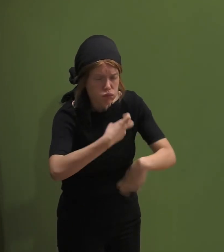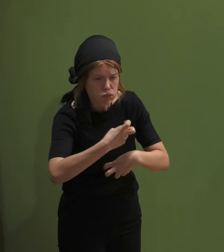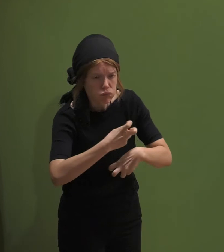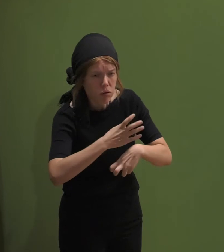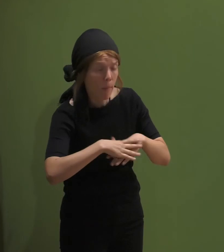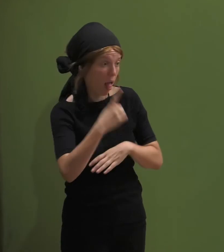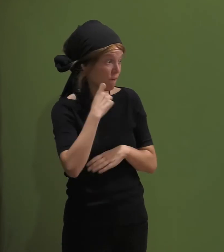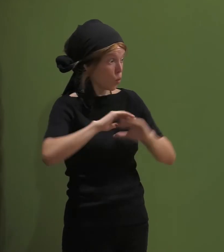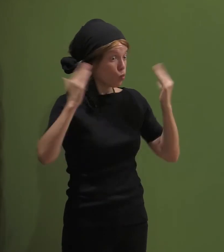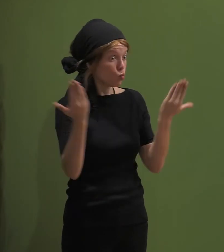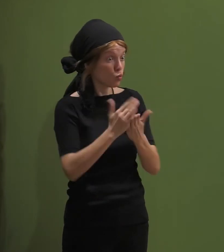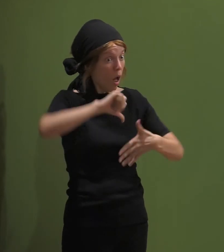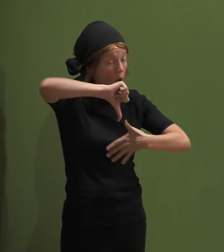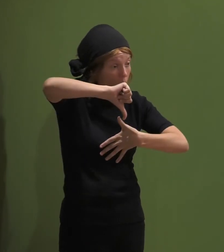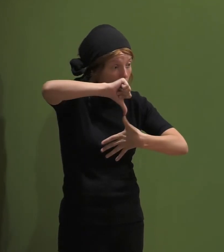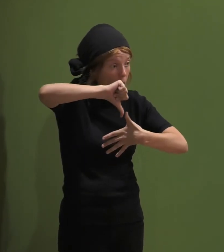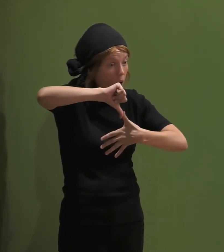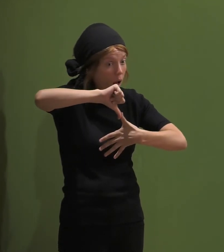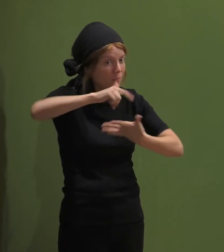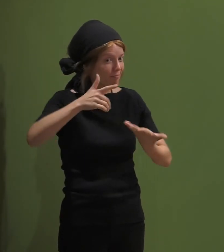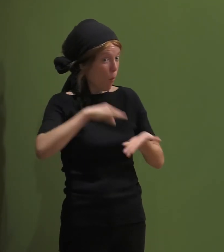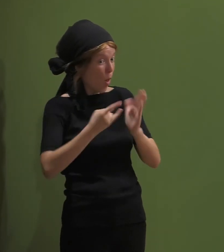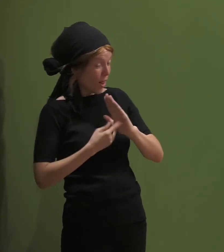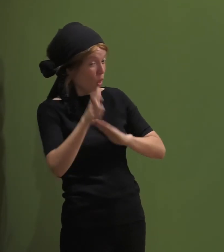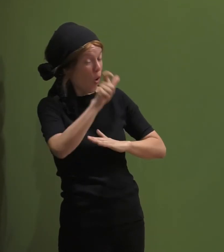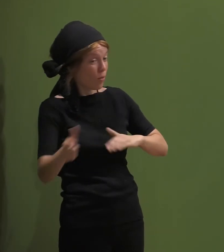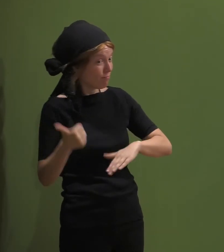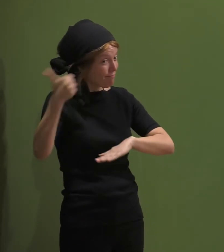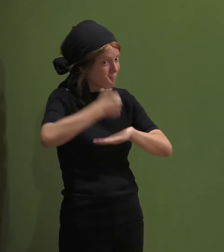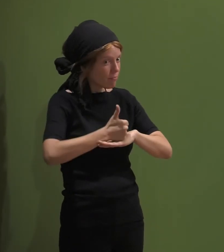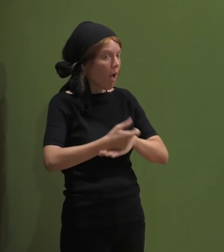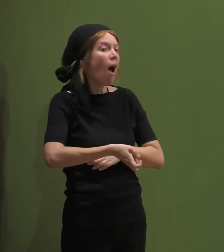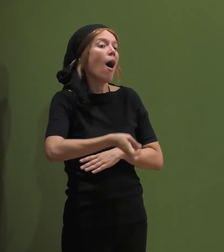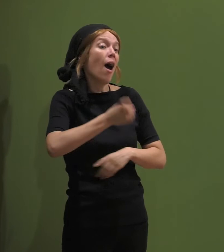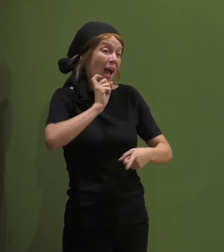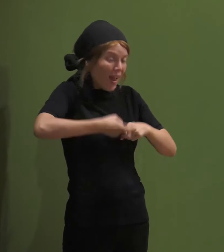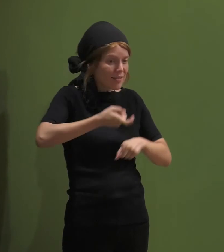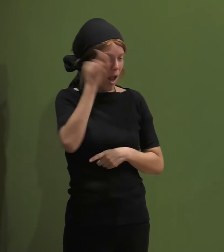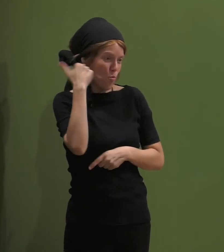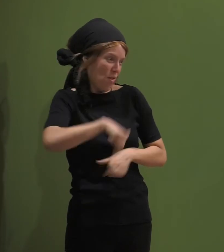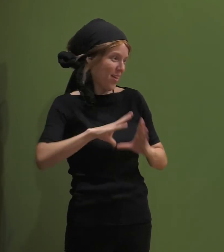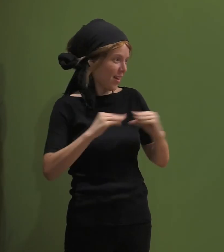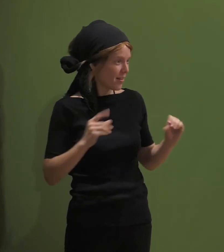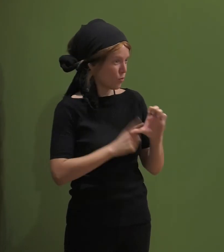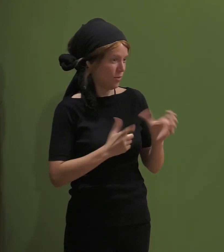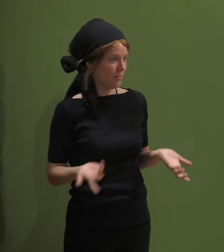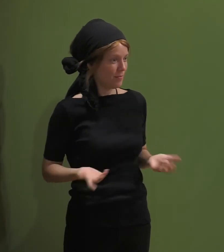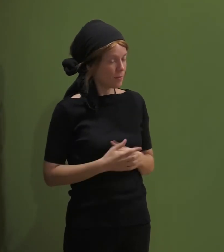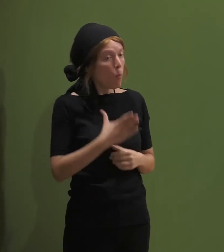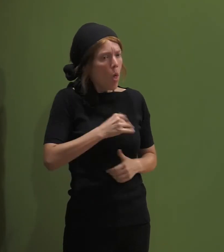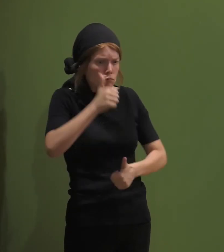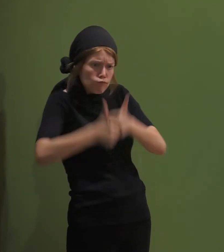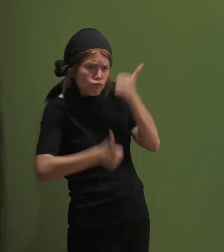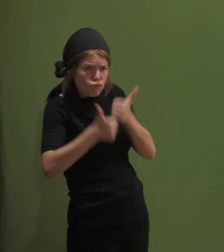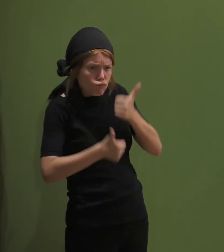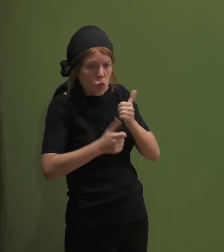para el Banco Mundial en América Latina, resulta que los proyectistas, los ingenieros que allí están son antiguos alumnos de la Universidad de Extremadura, que pueden y compiten